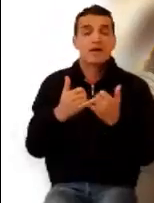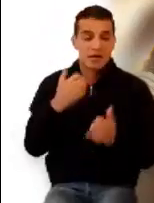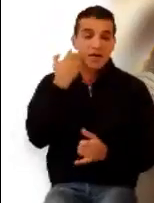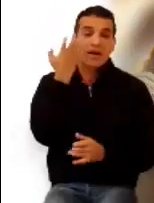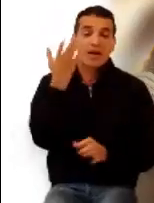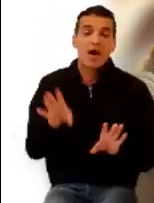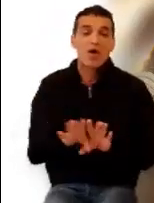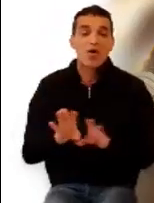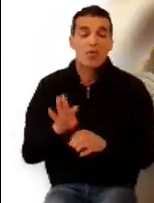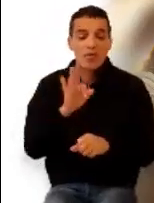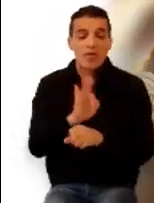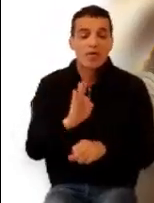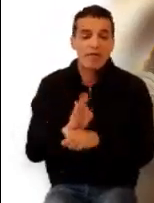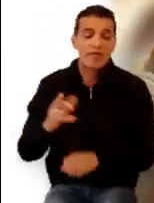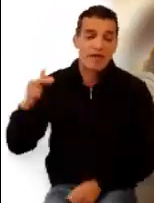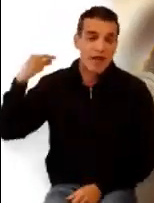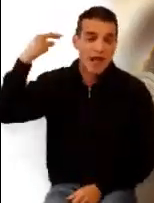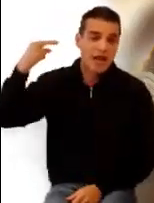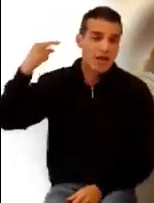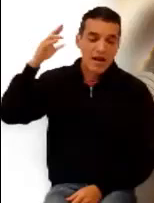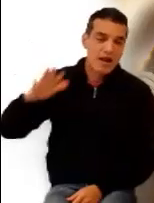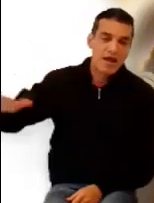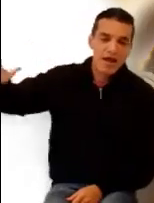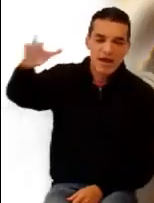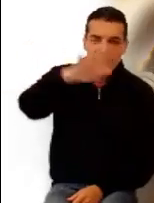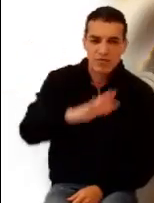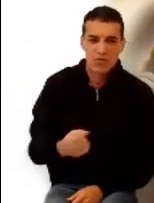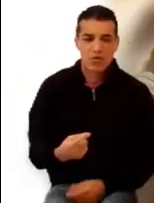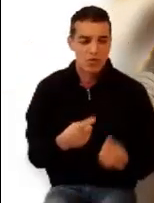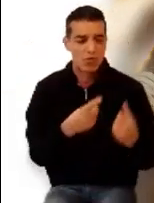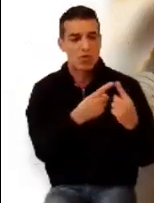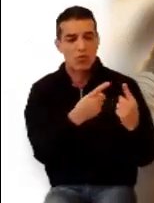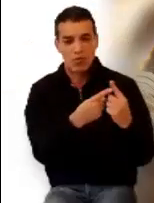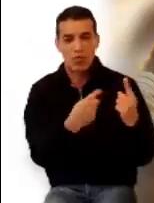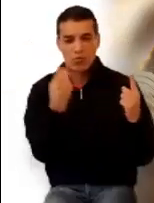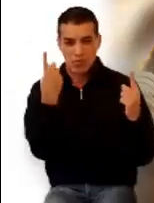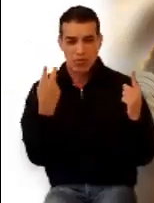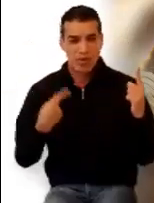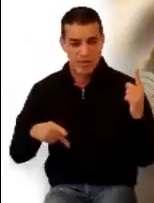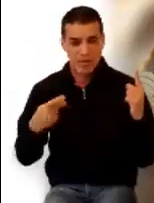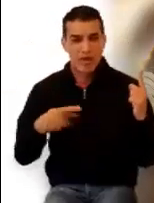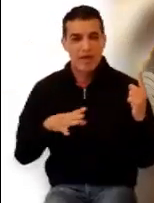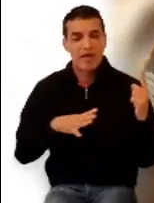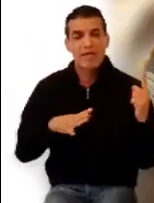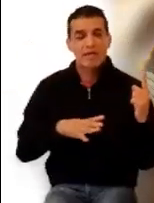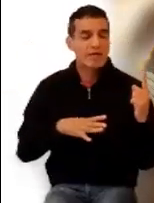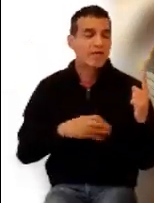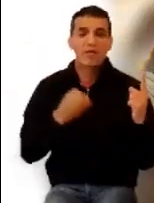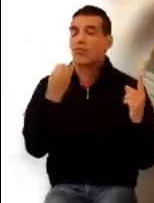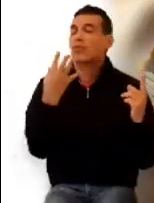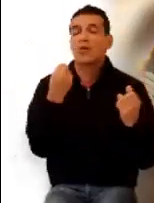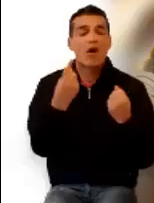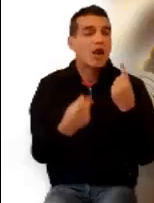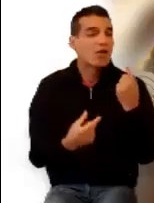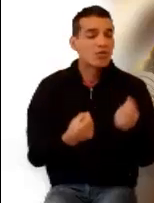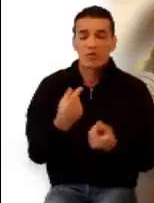a favor del reino. Un hombre que tiene solamente unos cuantos años para cumplir la